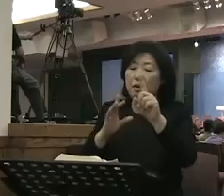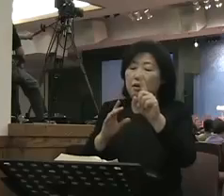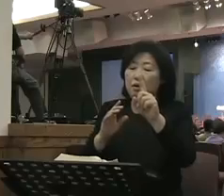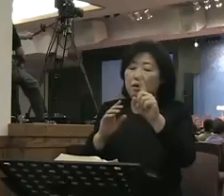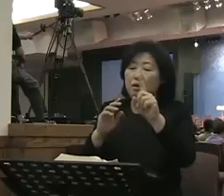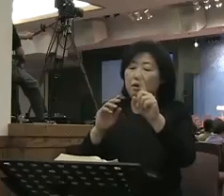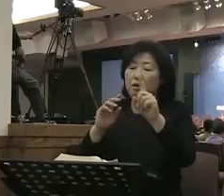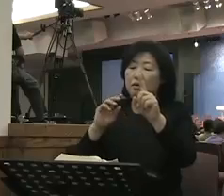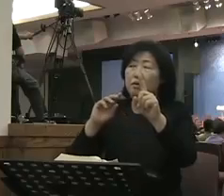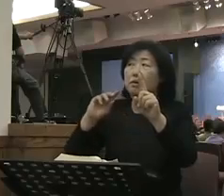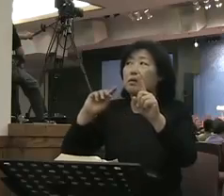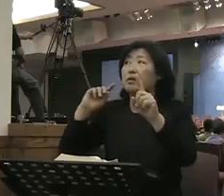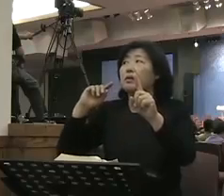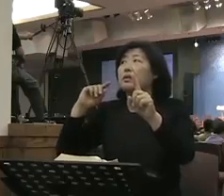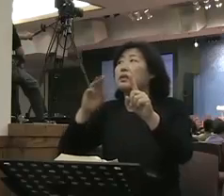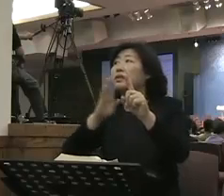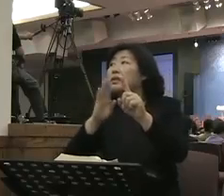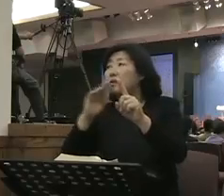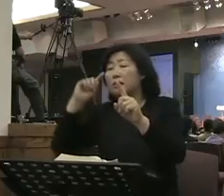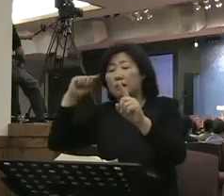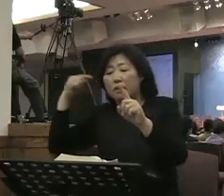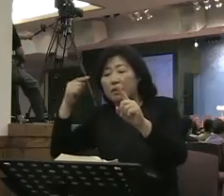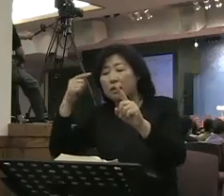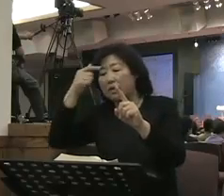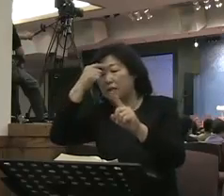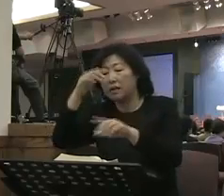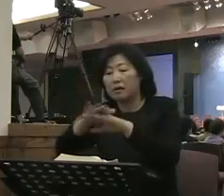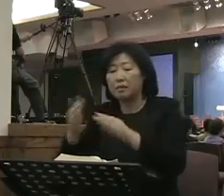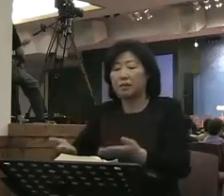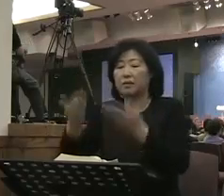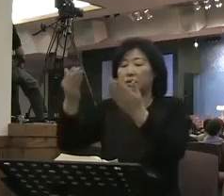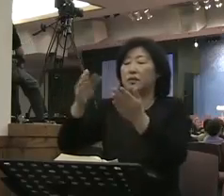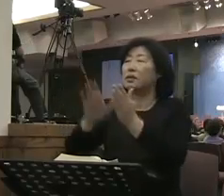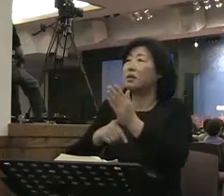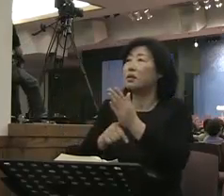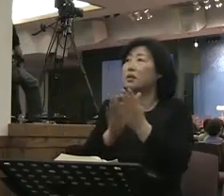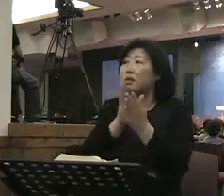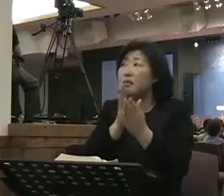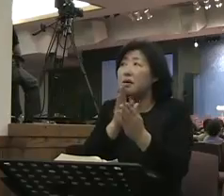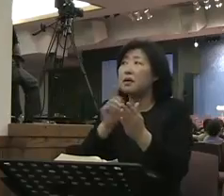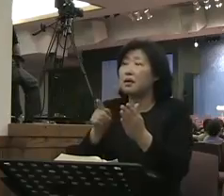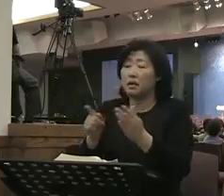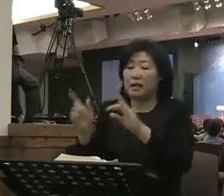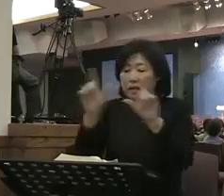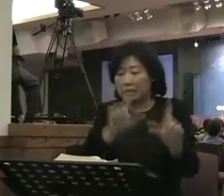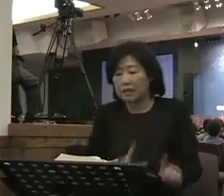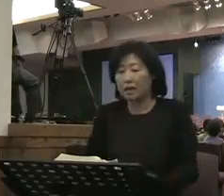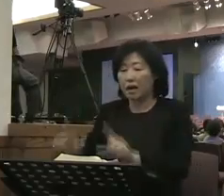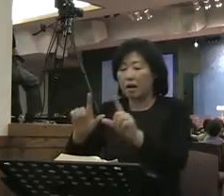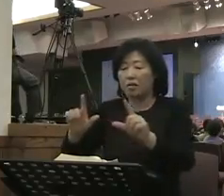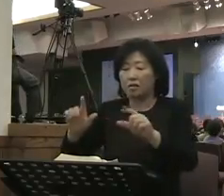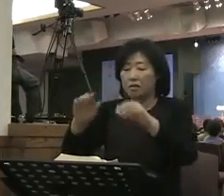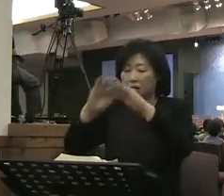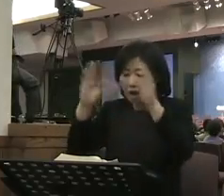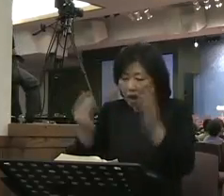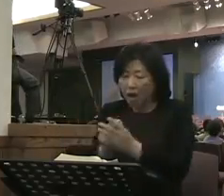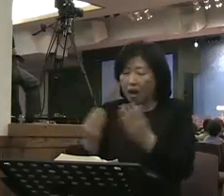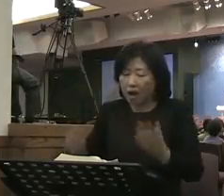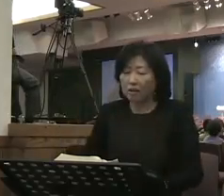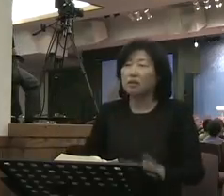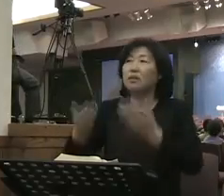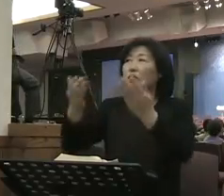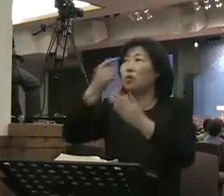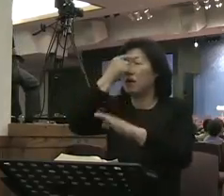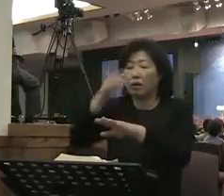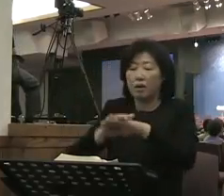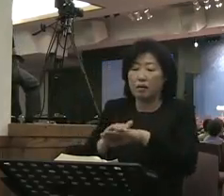있는 예배를 드릴 때 정말 이것이 사는 것이구나, 정말 이것이 우리의 삶을 다 드려 할 수 있는 것이구나,